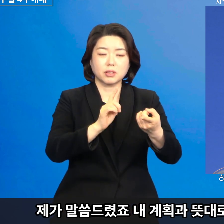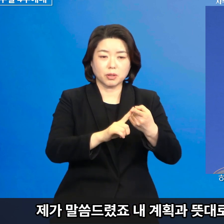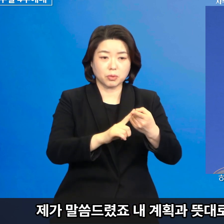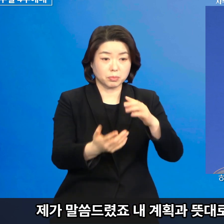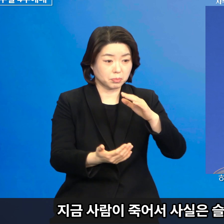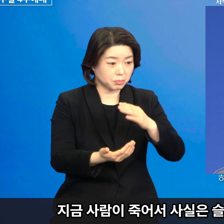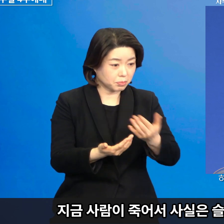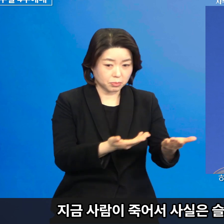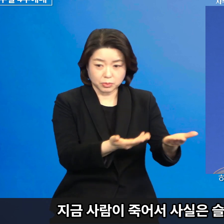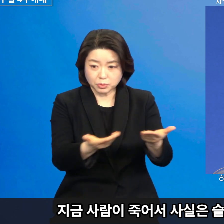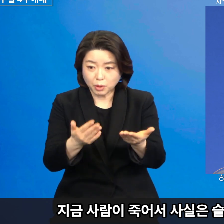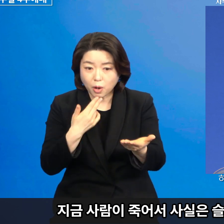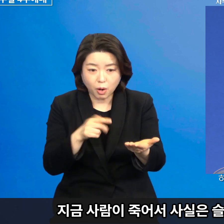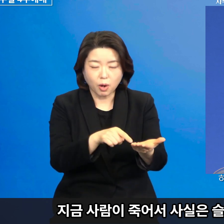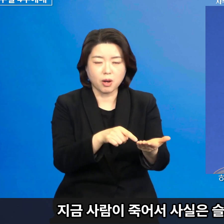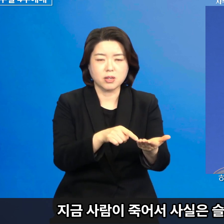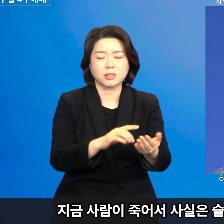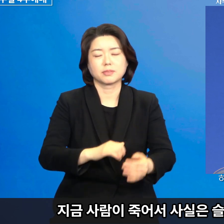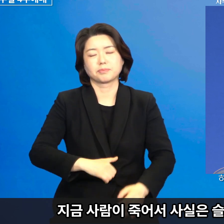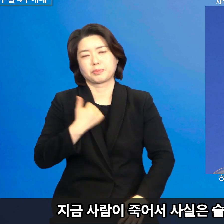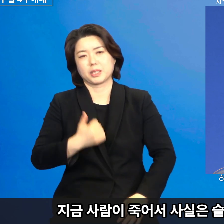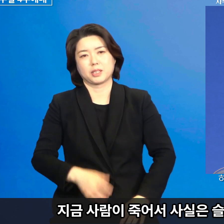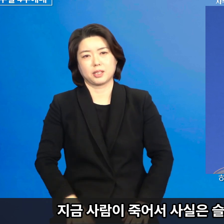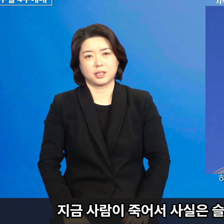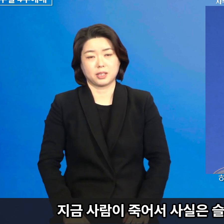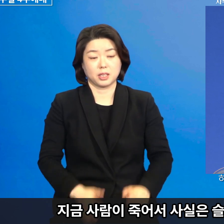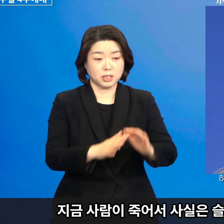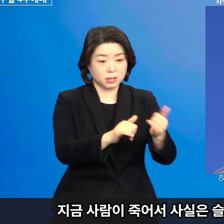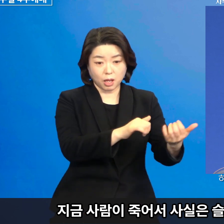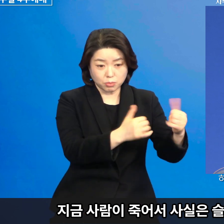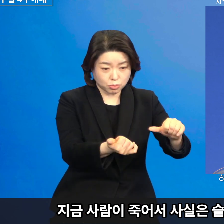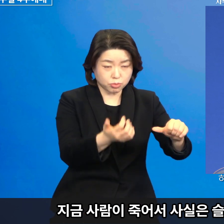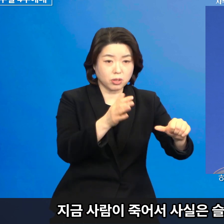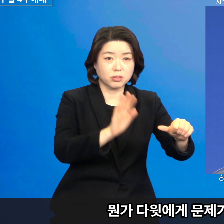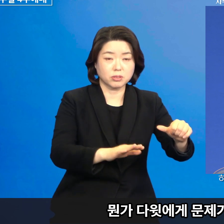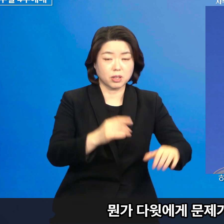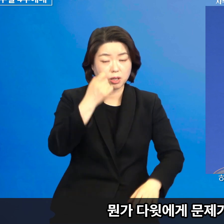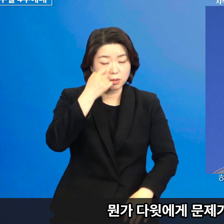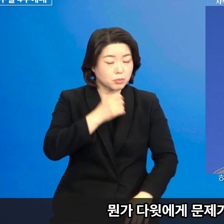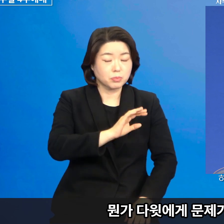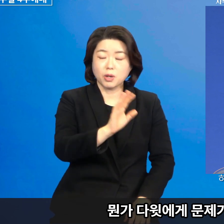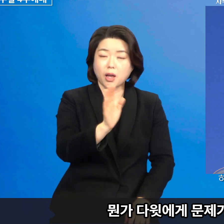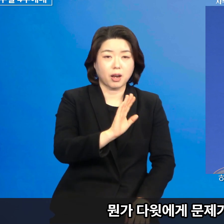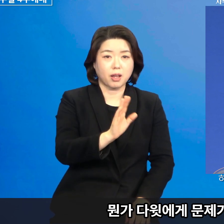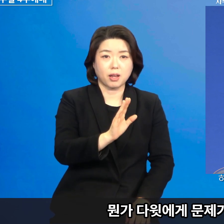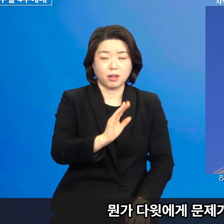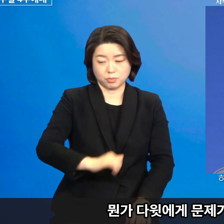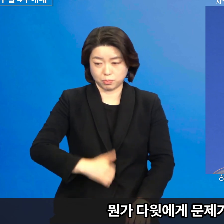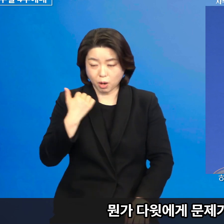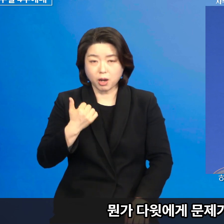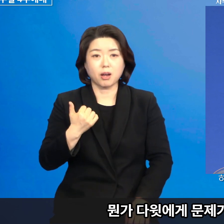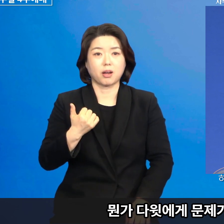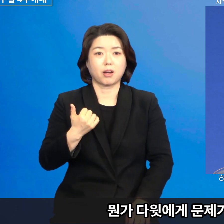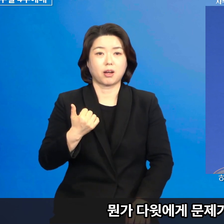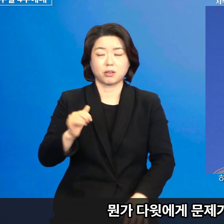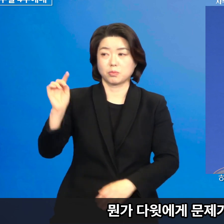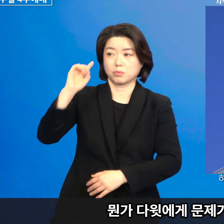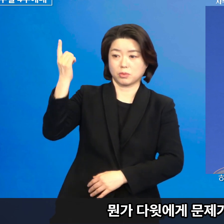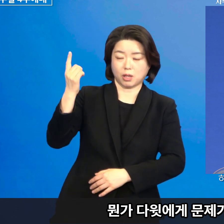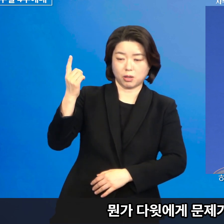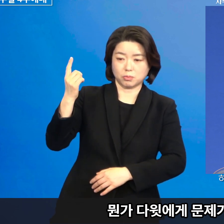겁니다. 지금 사람이 죽어서 사실은 슬퍼해야 할 때에 화를 냈다는 것은 뭔가 다윗에게 문제가 지금 있는